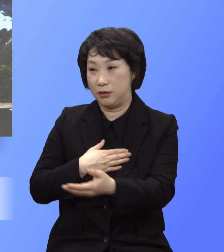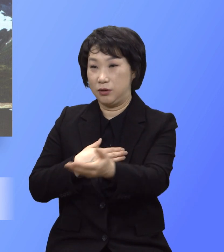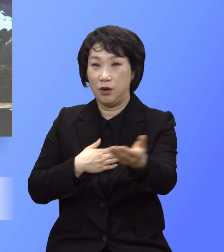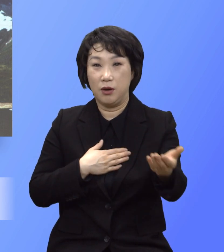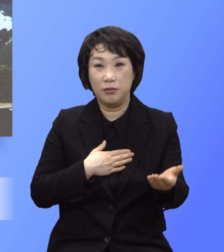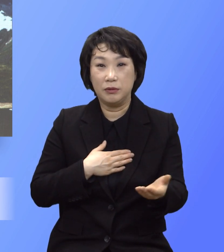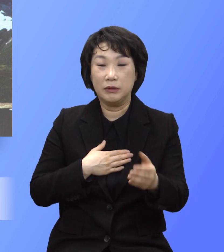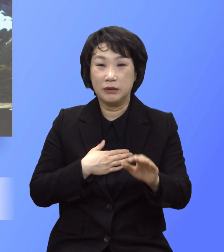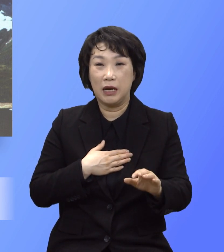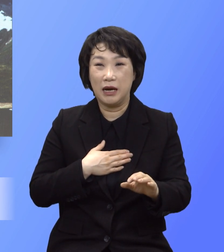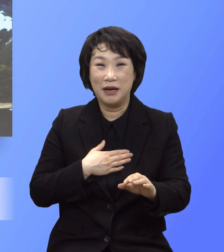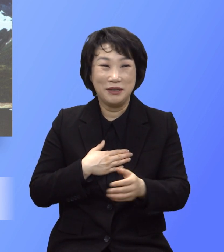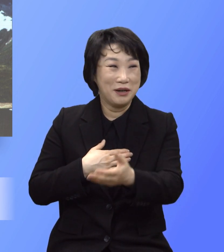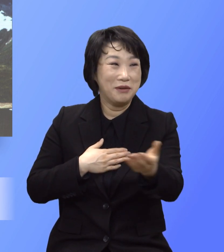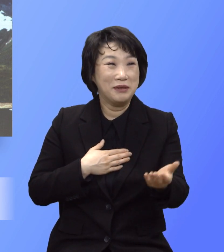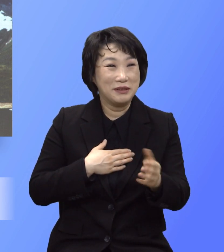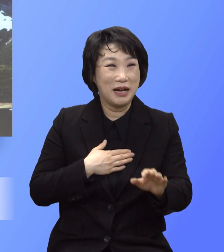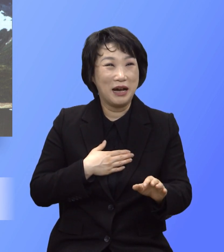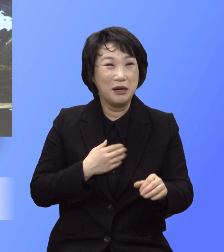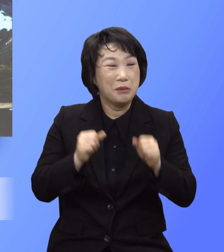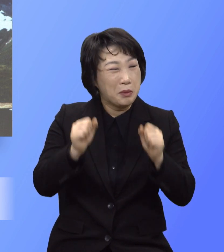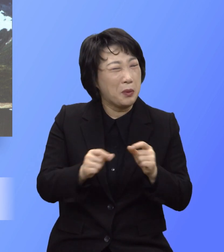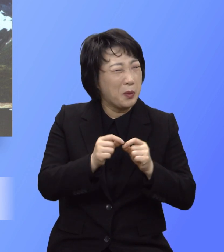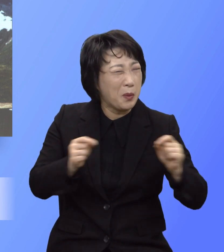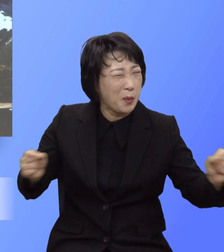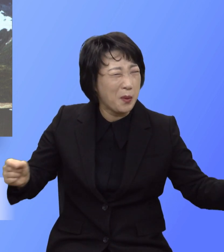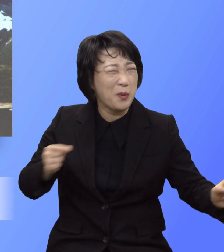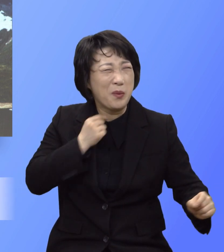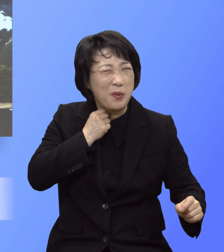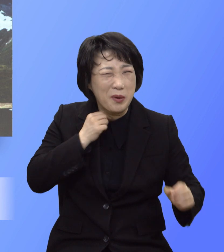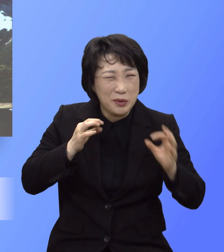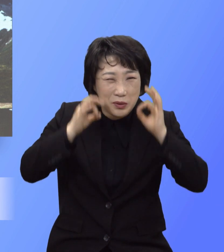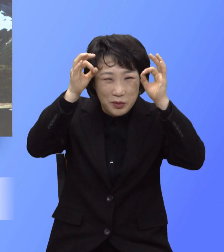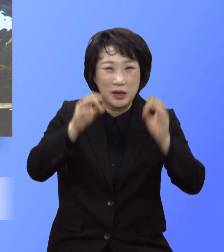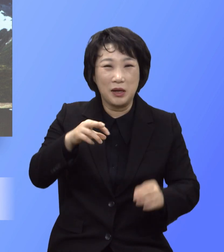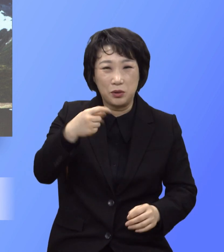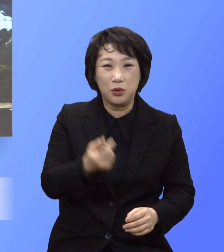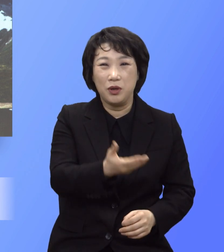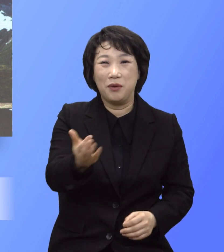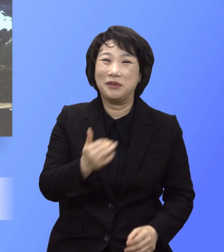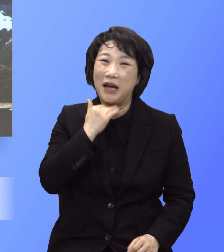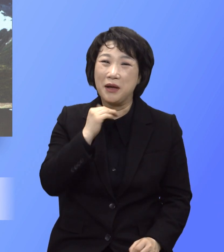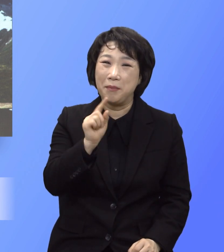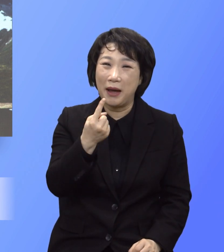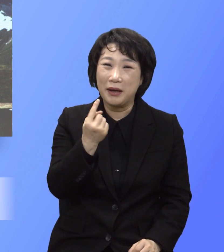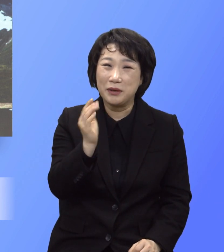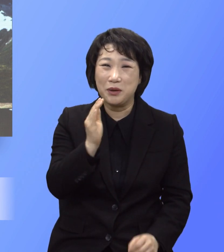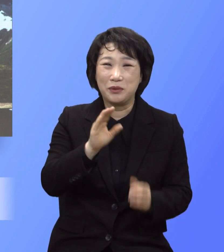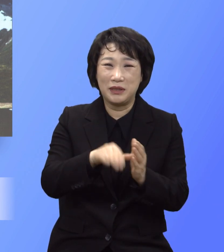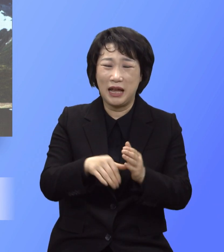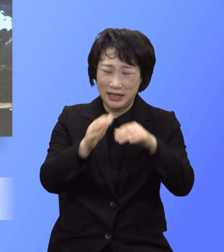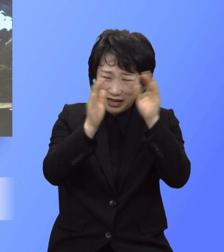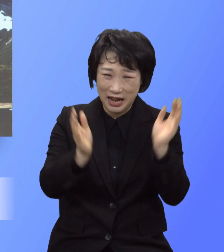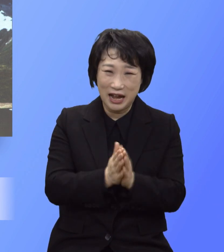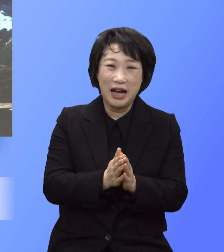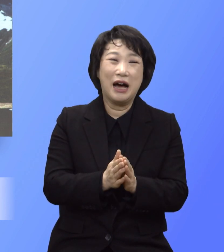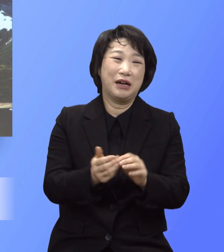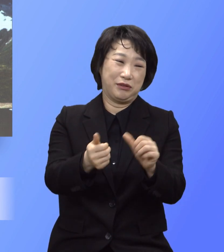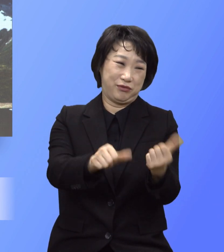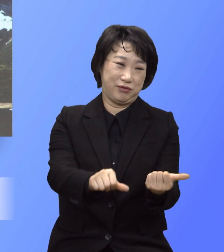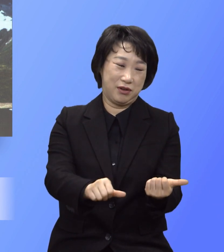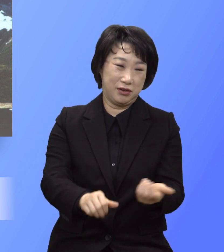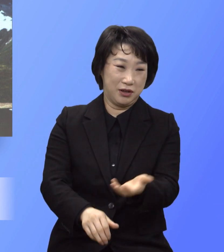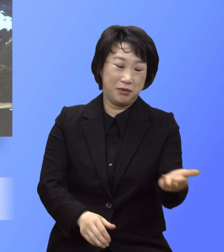더 오래 살아보려고 아무리 몸부림을 쳐도 100살이나 다 죽지 않느냐 이 말이요. 여러분 과거와